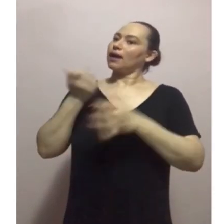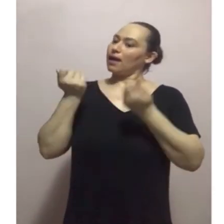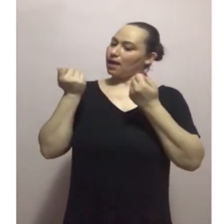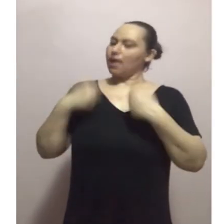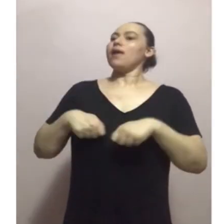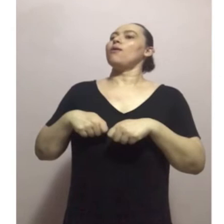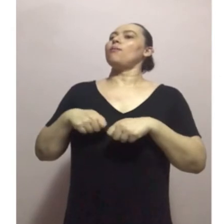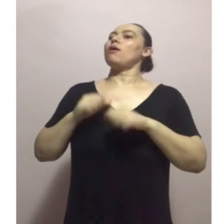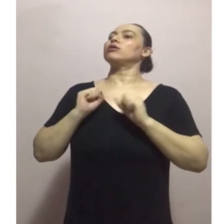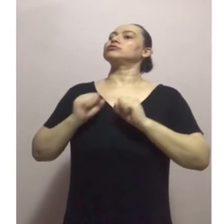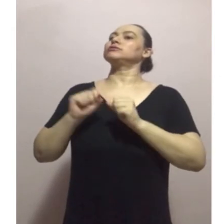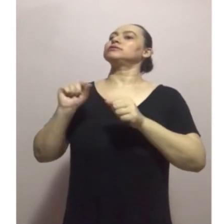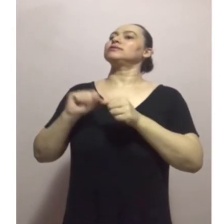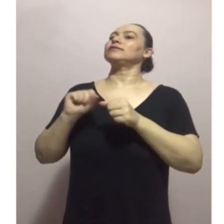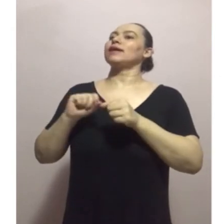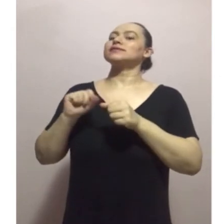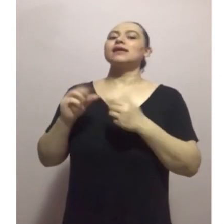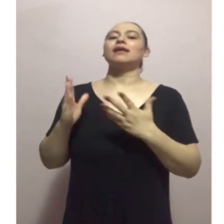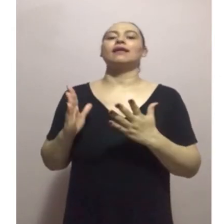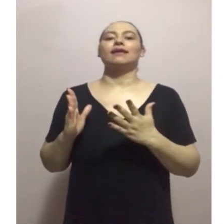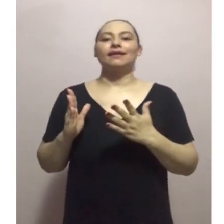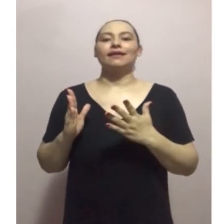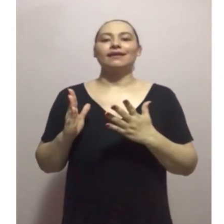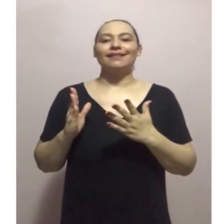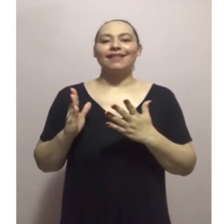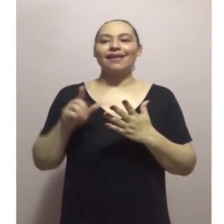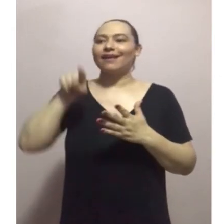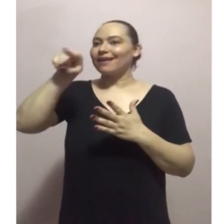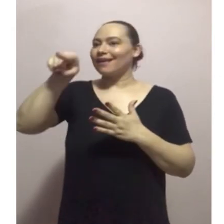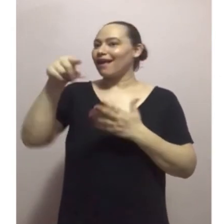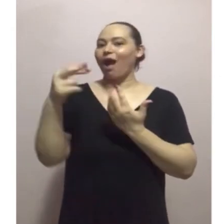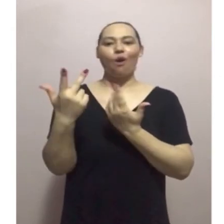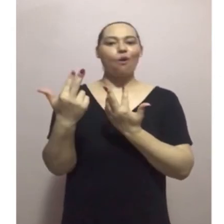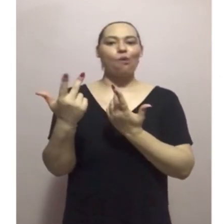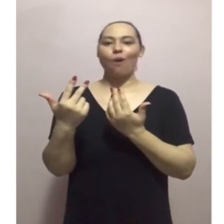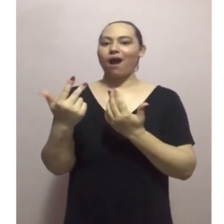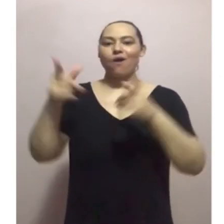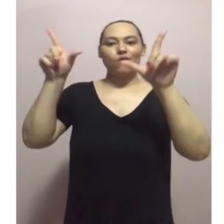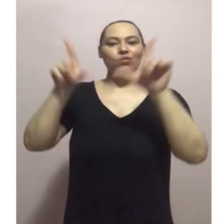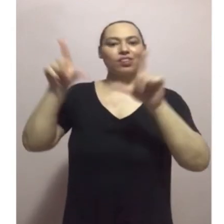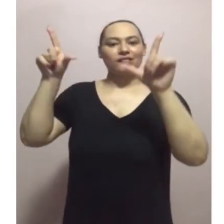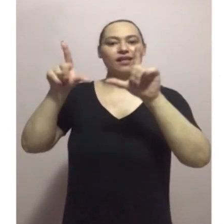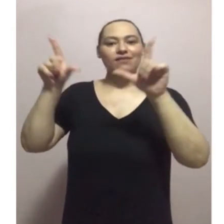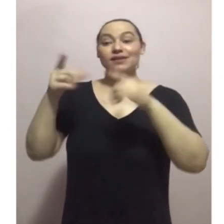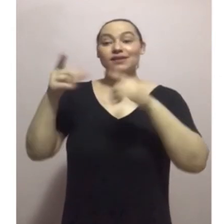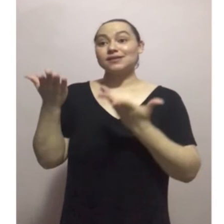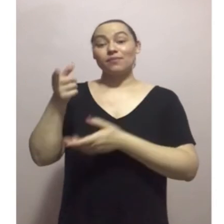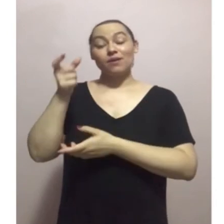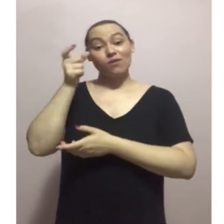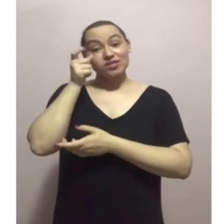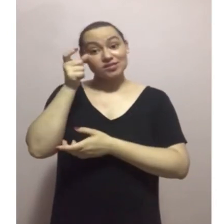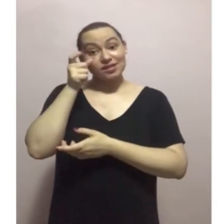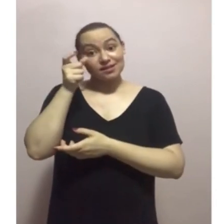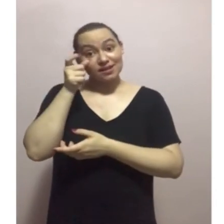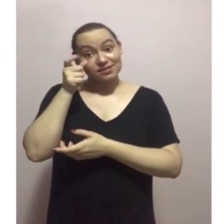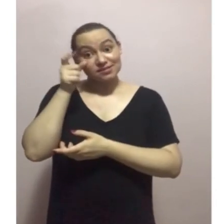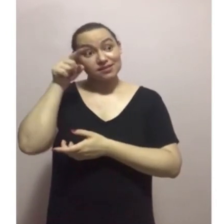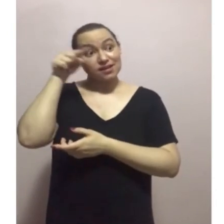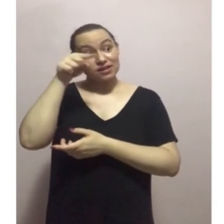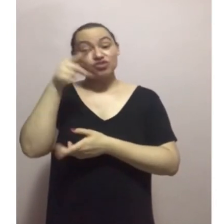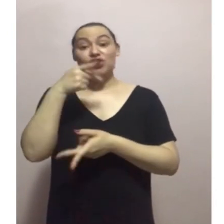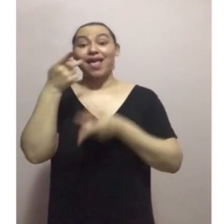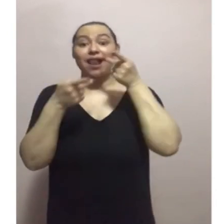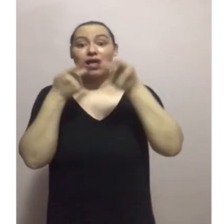com aquilo que eles estavam tendo na televisão. Sim. Mas eu achei interessante isso,